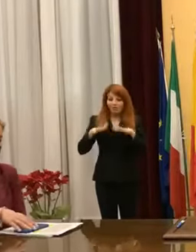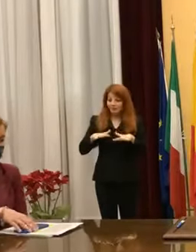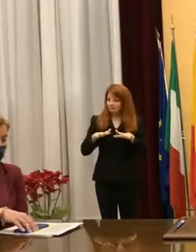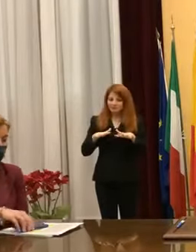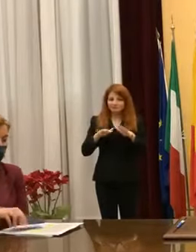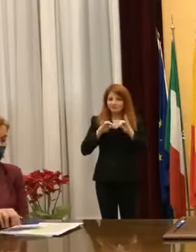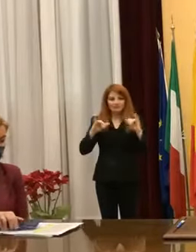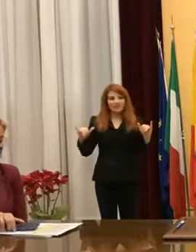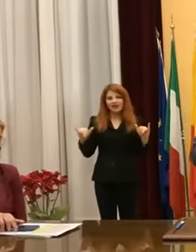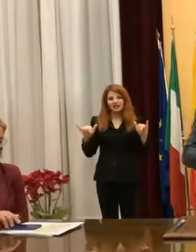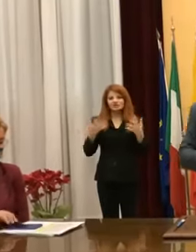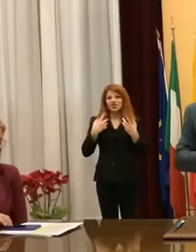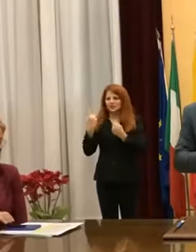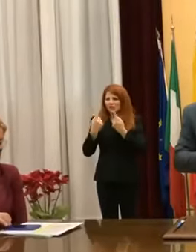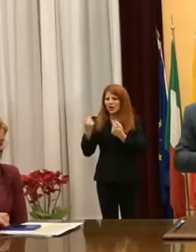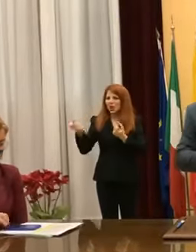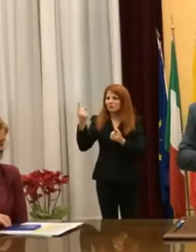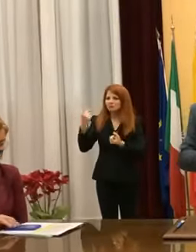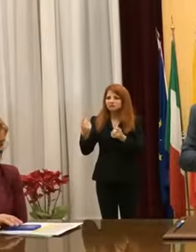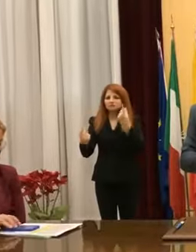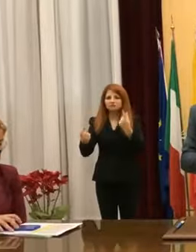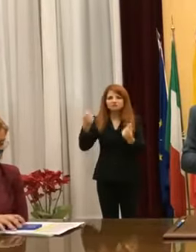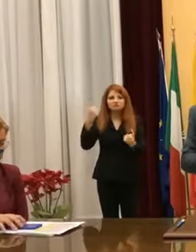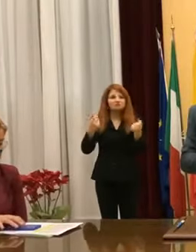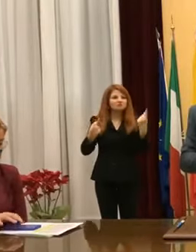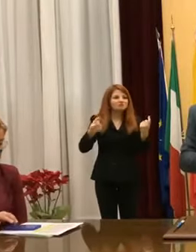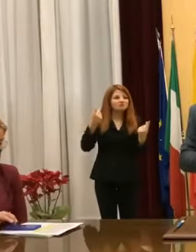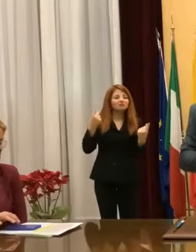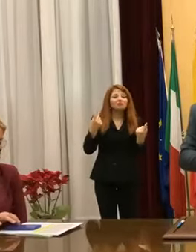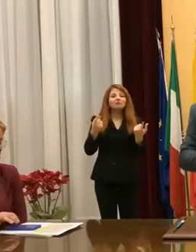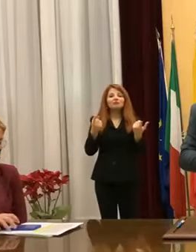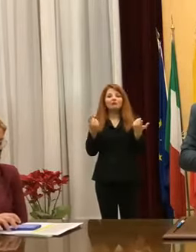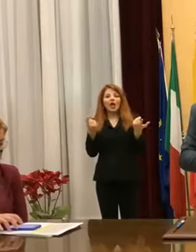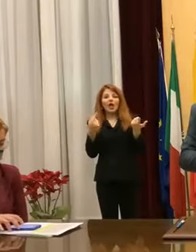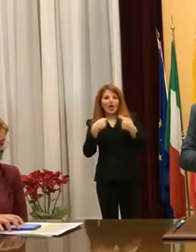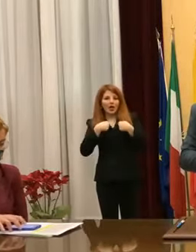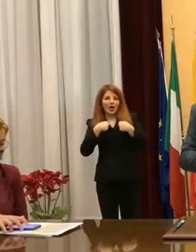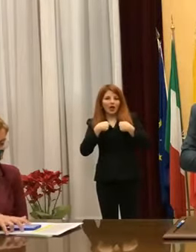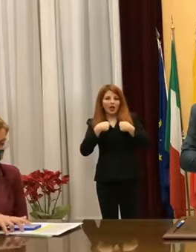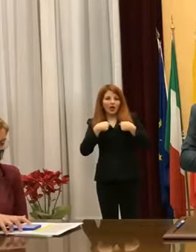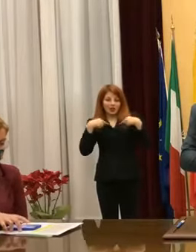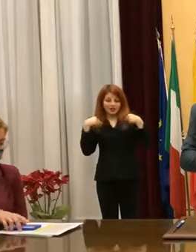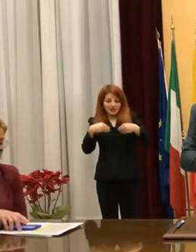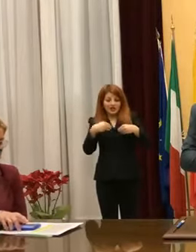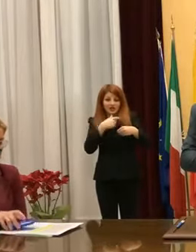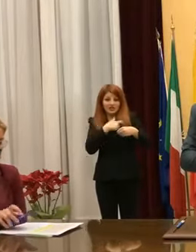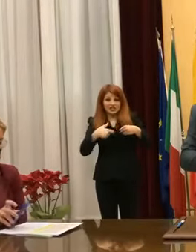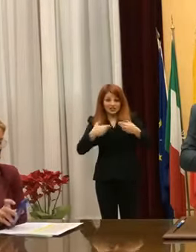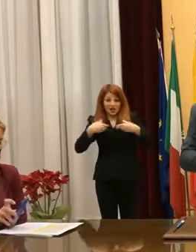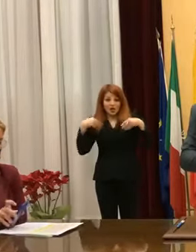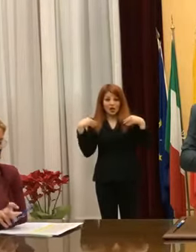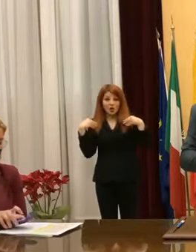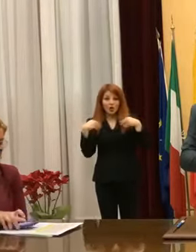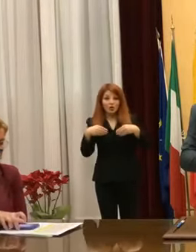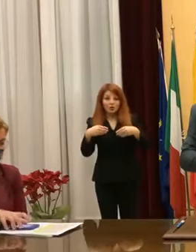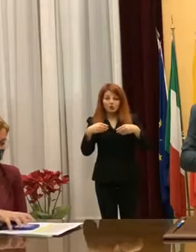far pensare che il mandato che abbiamo ricevuto ovviamente possa essere